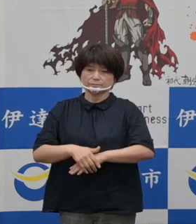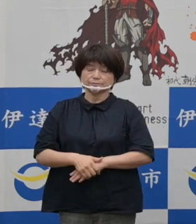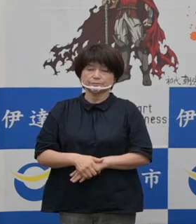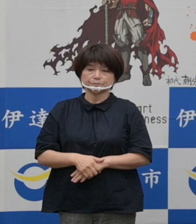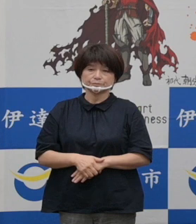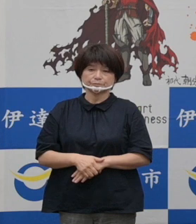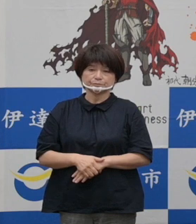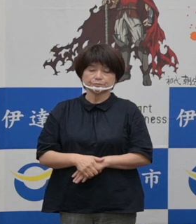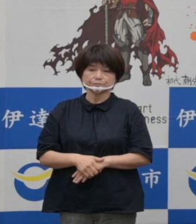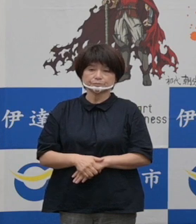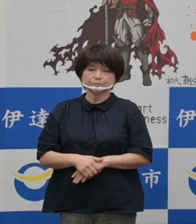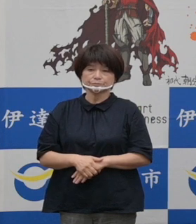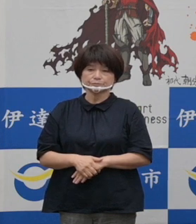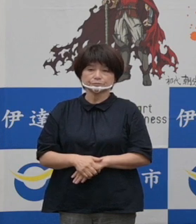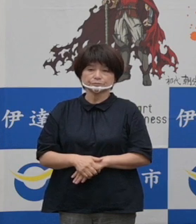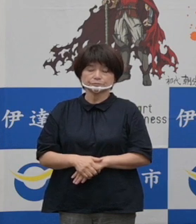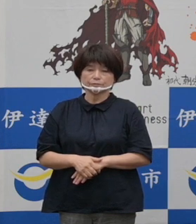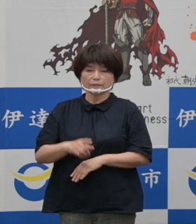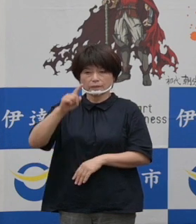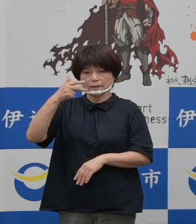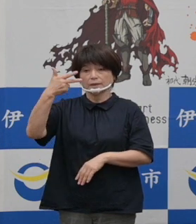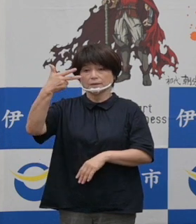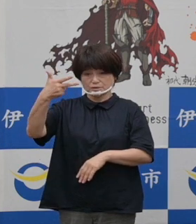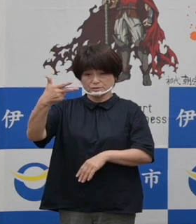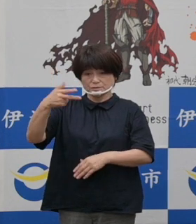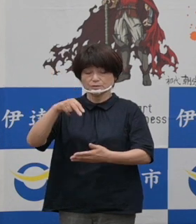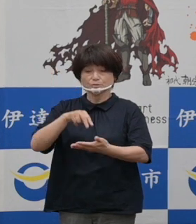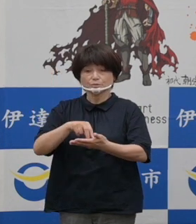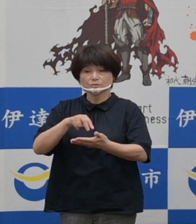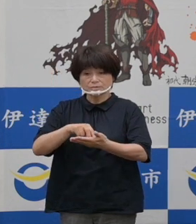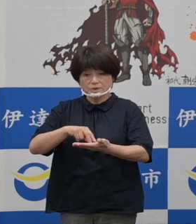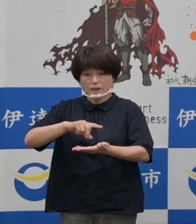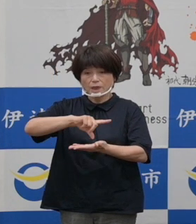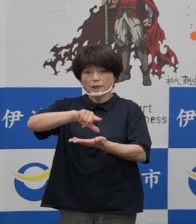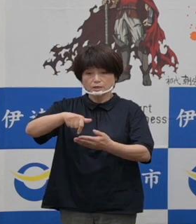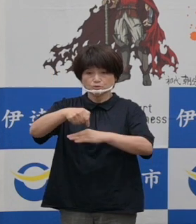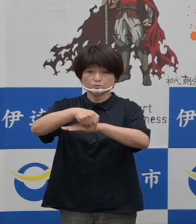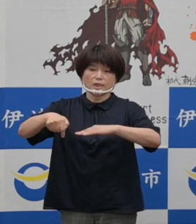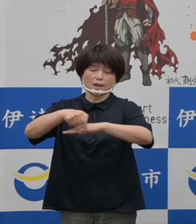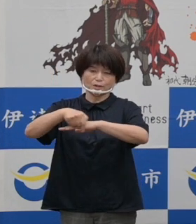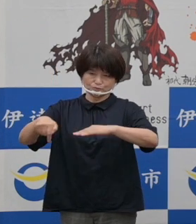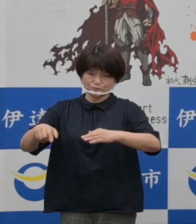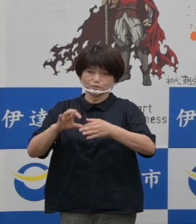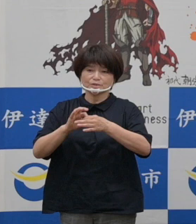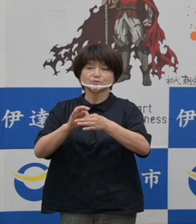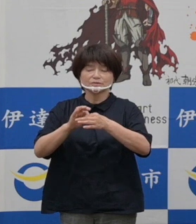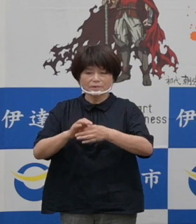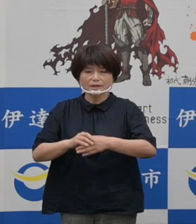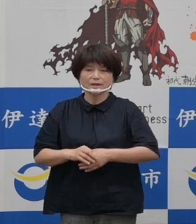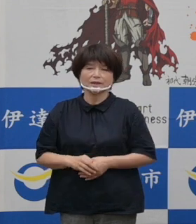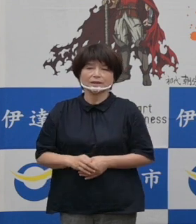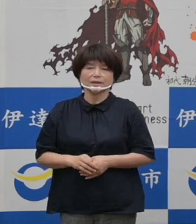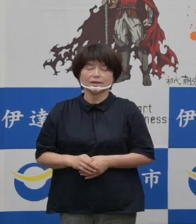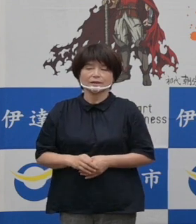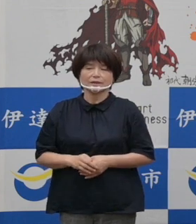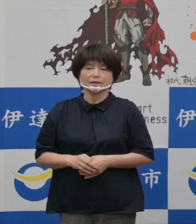まあ、市としましては地区計画につきまして、ま